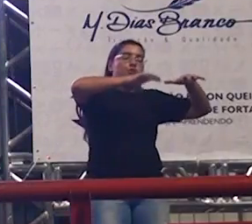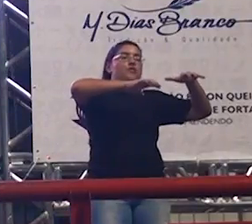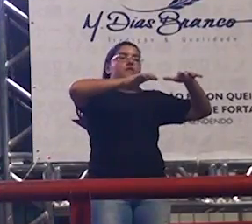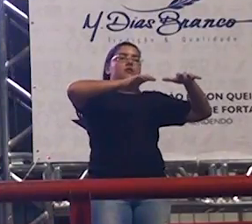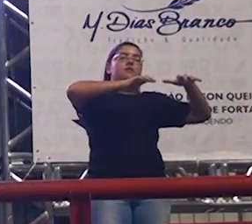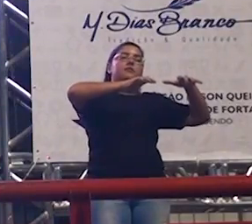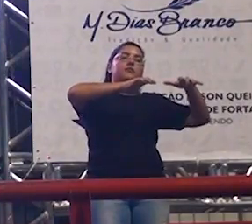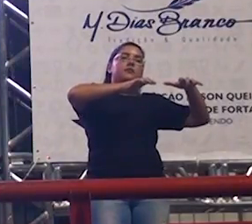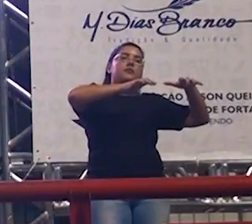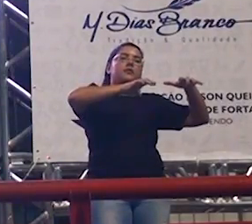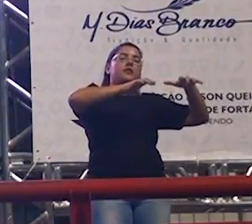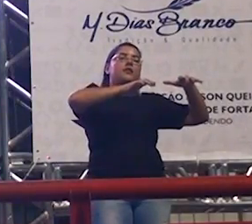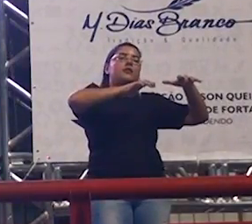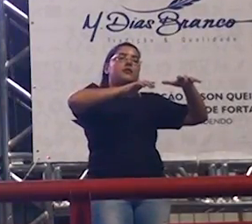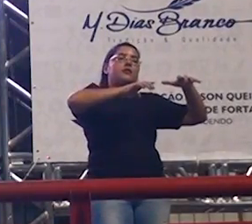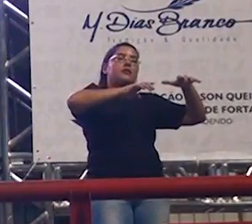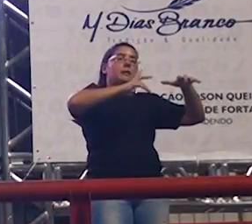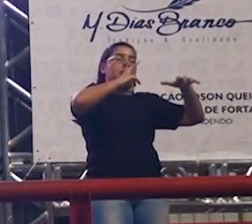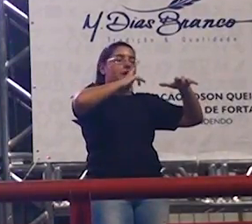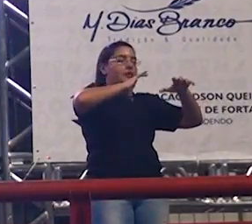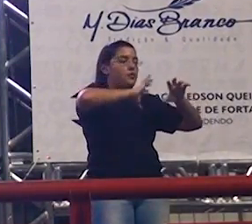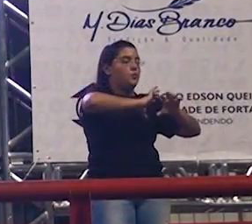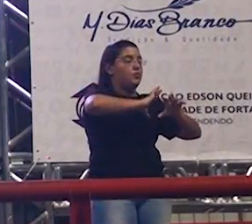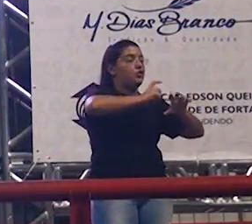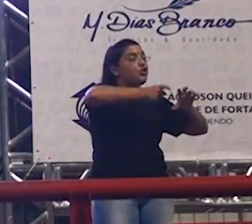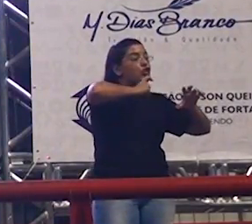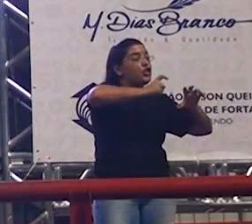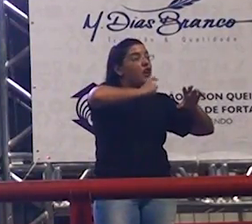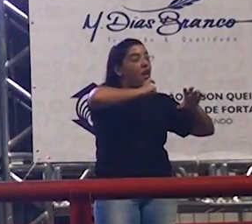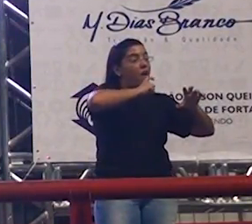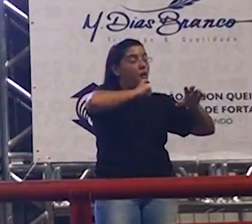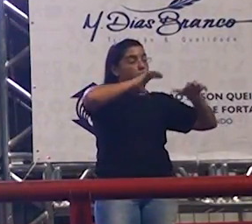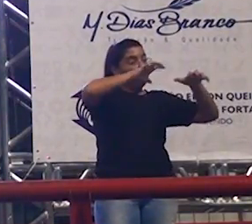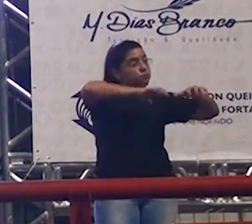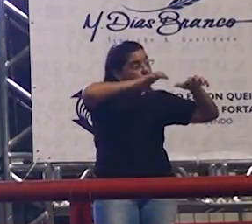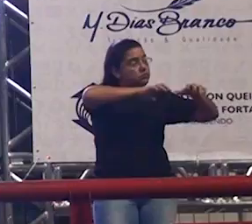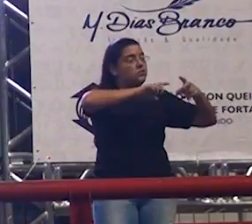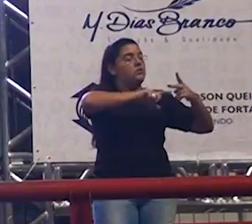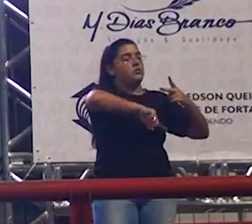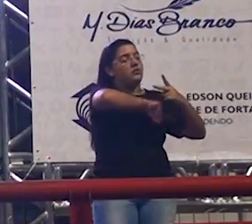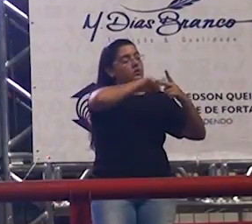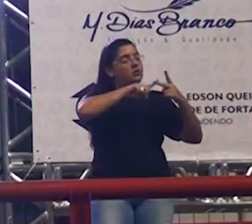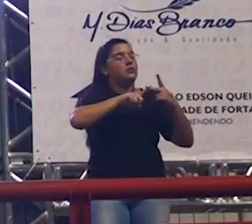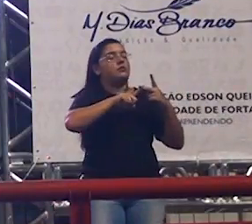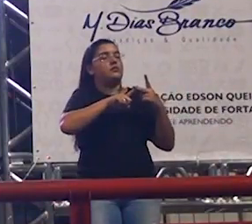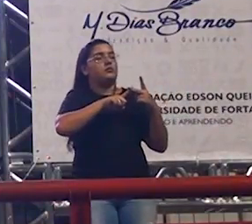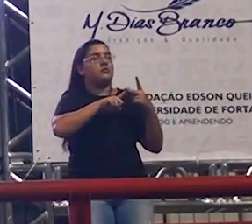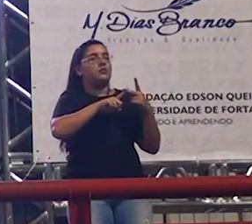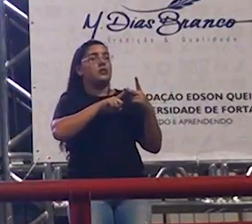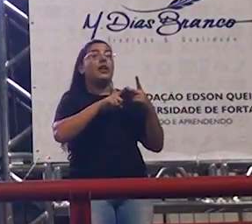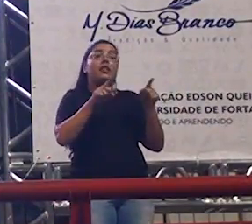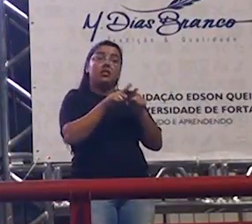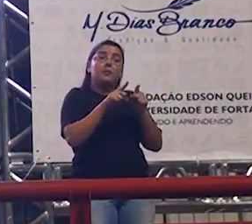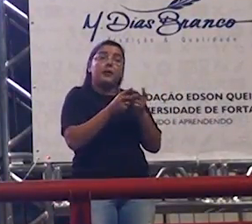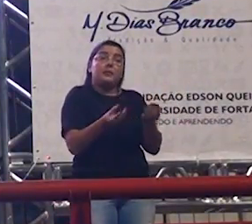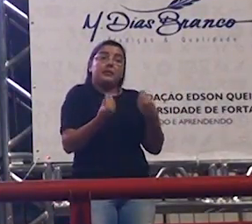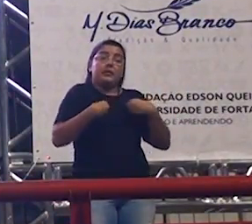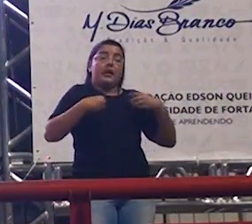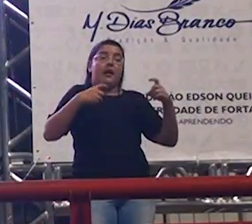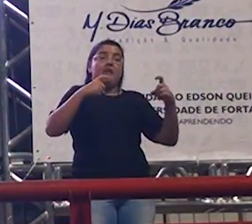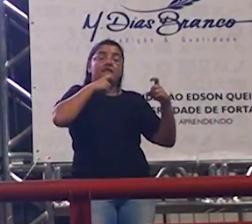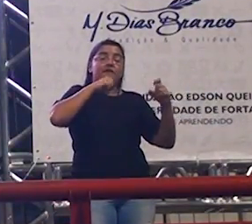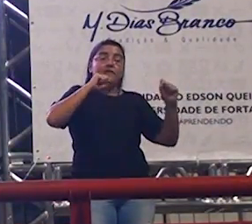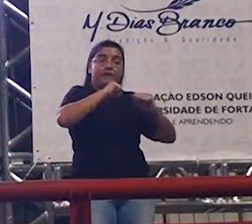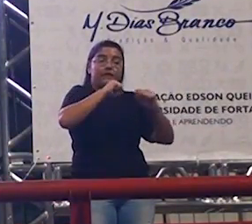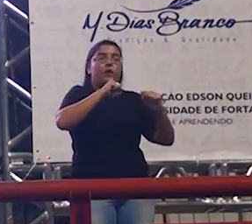país. O que é geada? Congelamento do orvalho junto à superfície. Ela vai provocar friagem no sul da